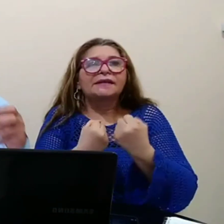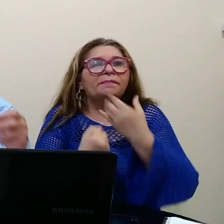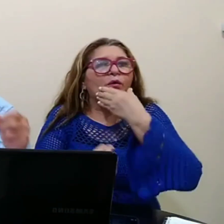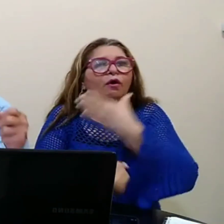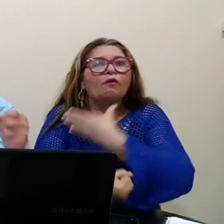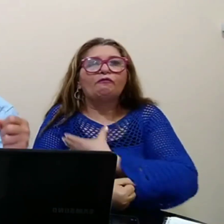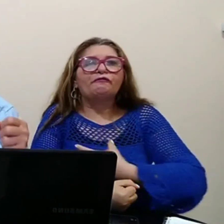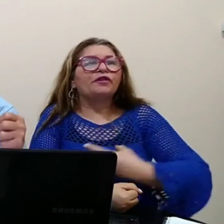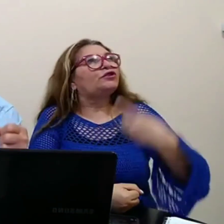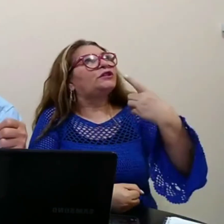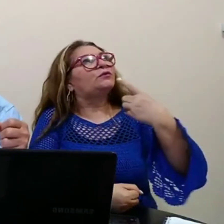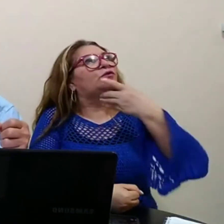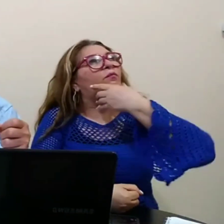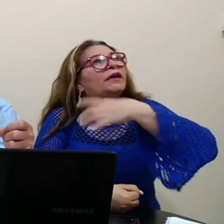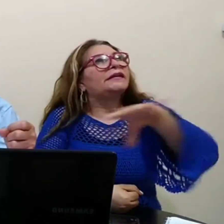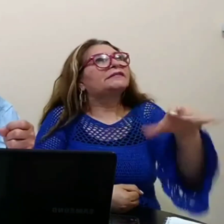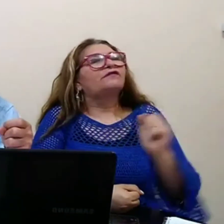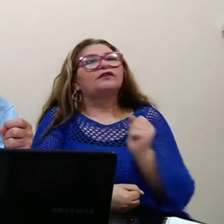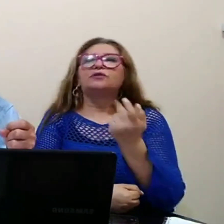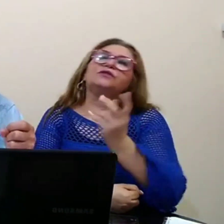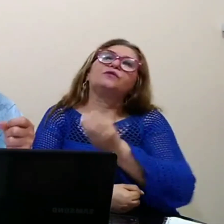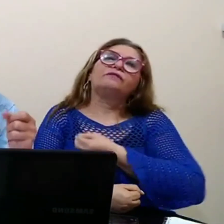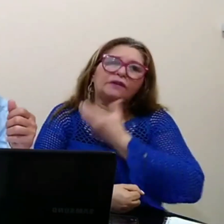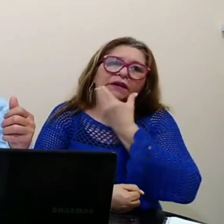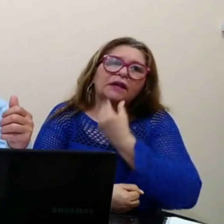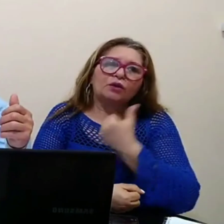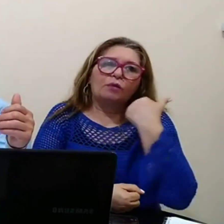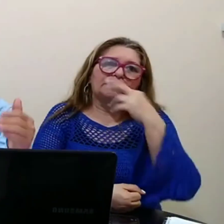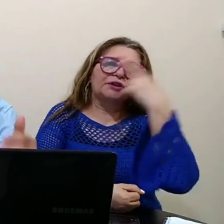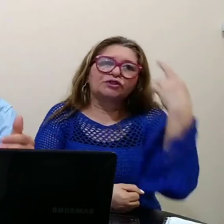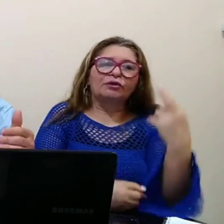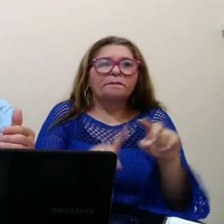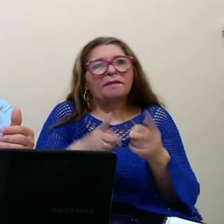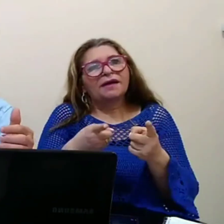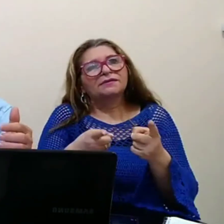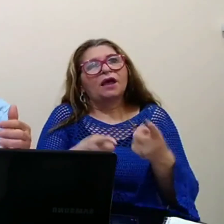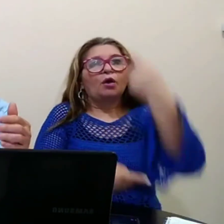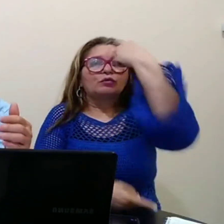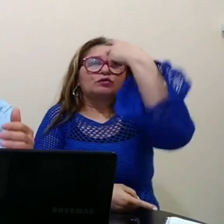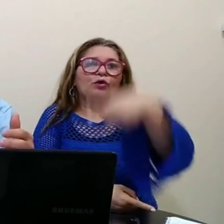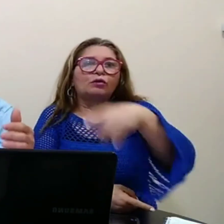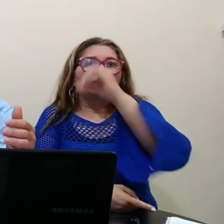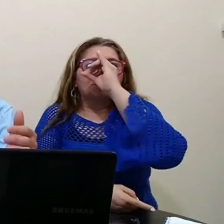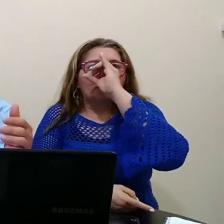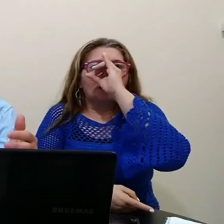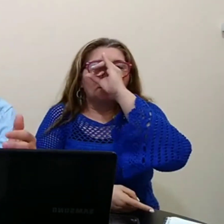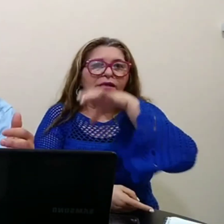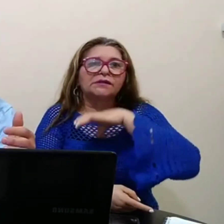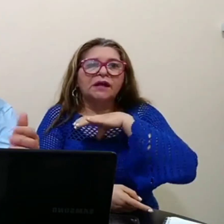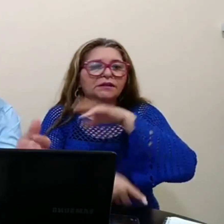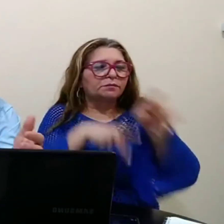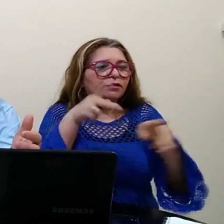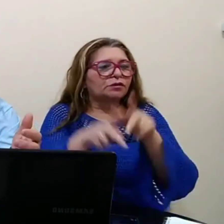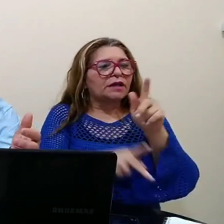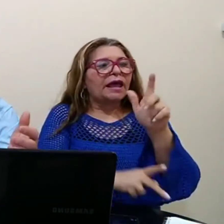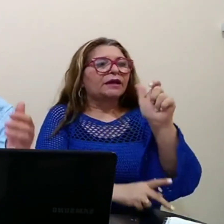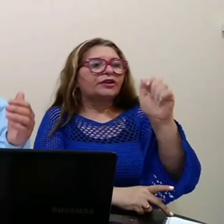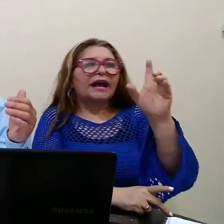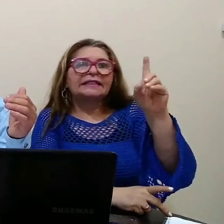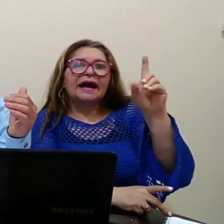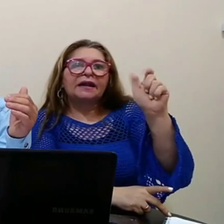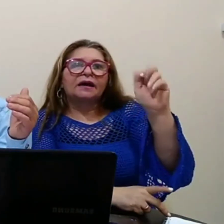como Senhor e Salvador da vida dele. Mas aqueles homens da cidade de Gadara ou Gerasa,